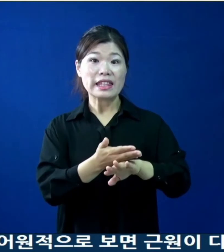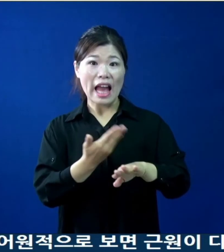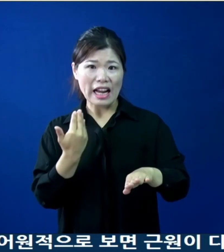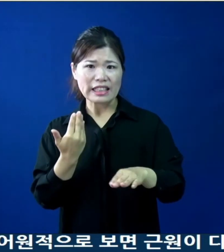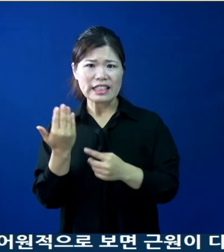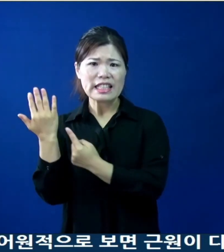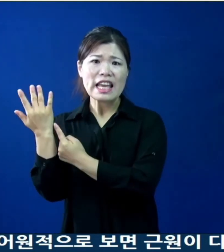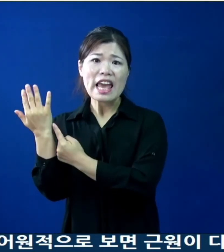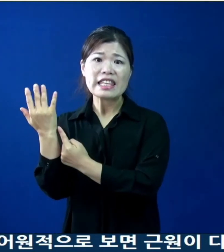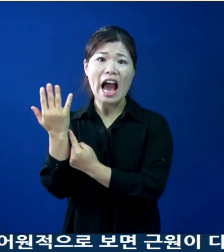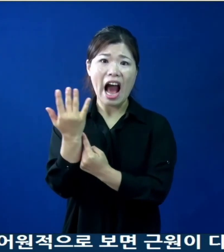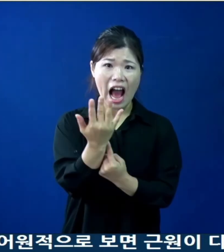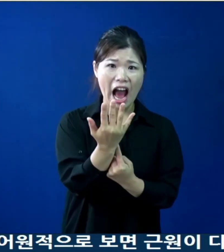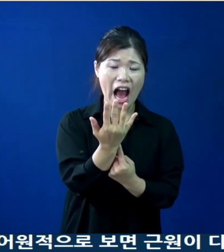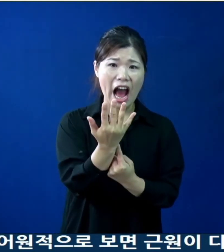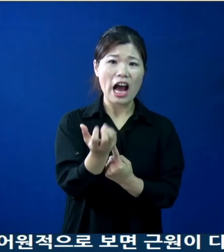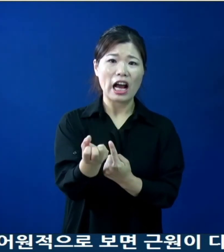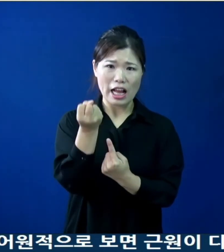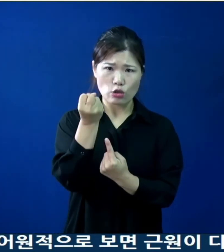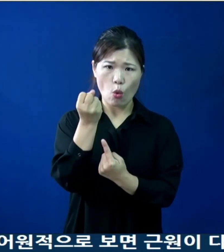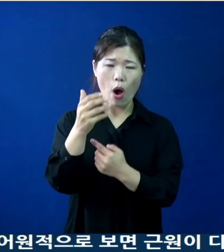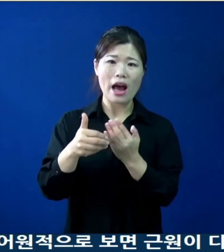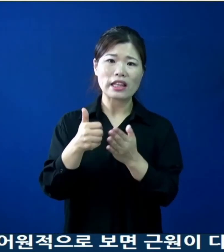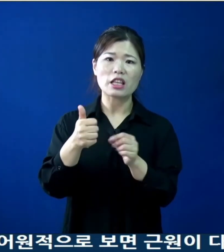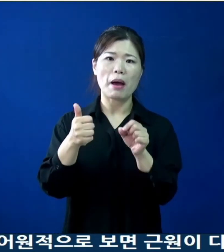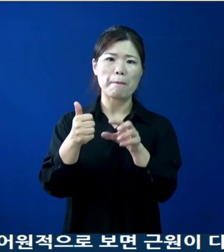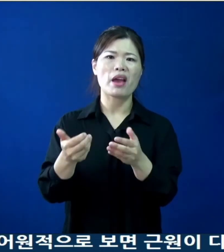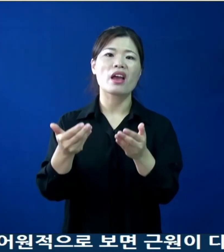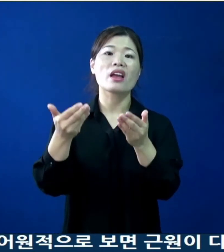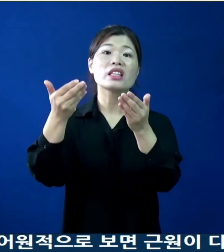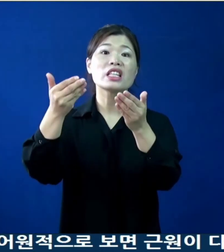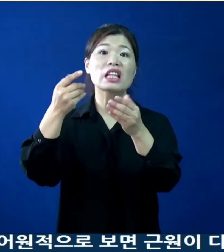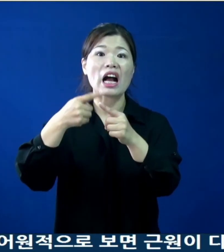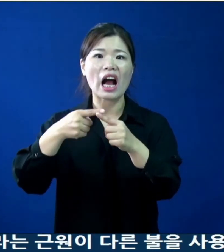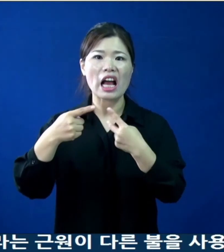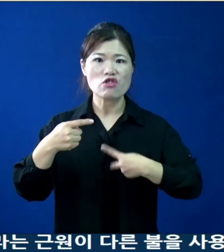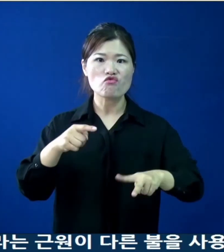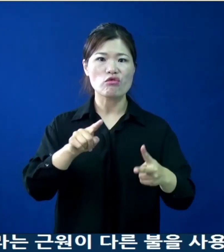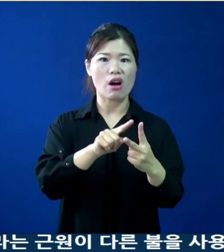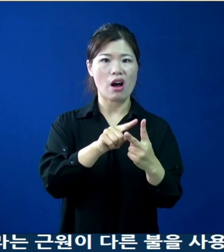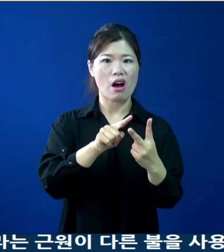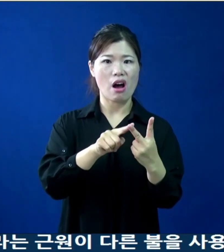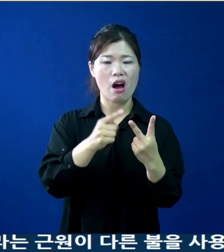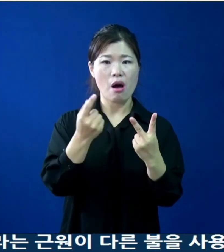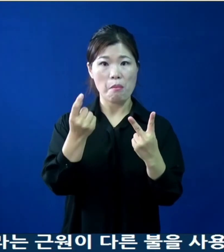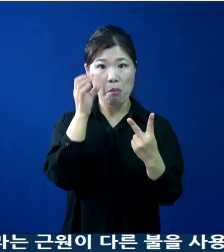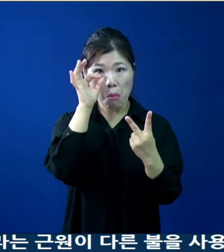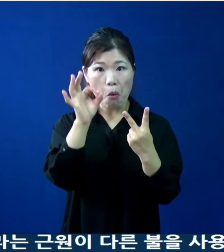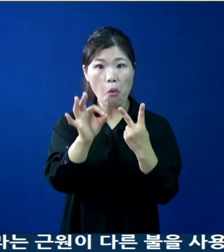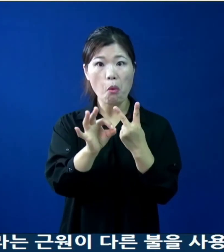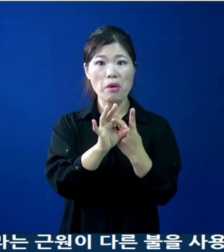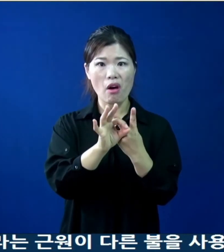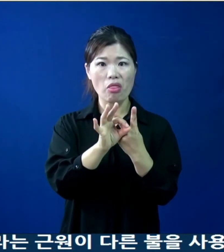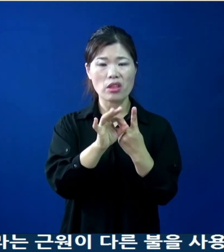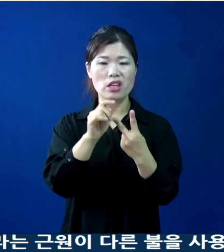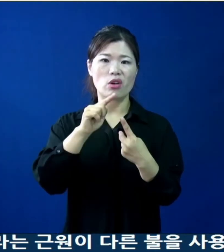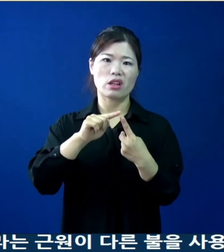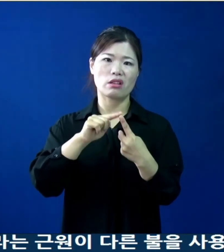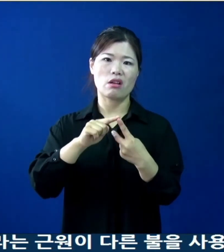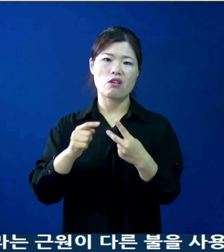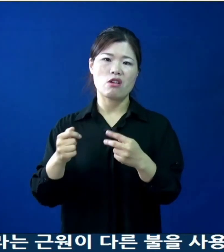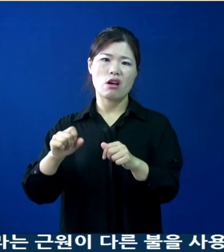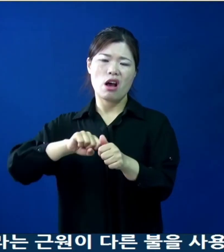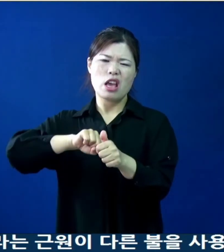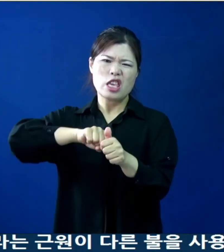앞에 제사를 드리다가 나답과 아비후와 같은 그런 형벌을